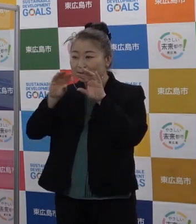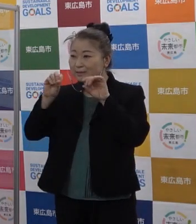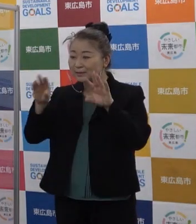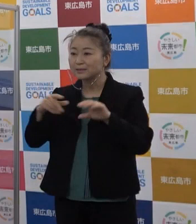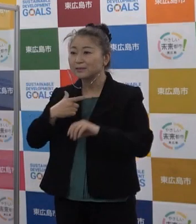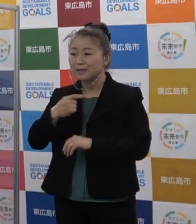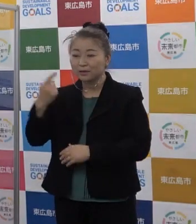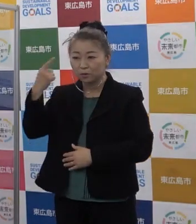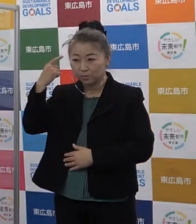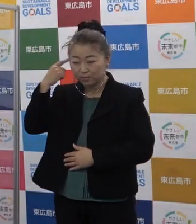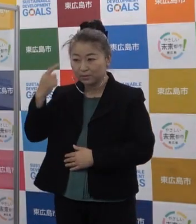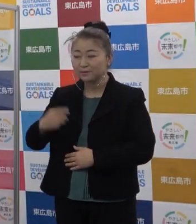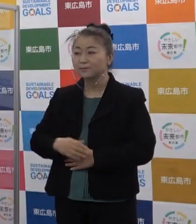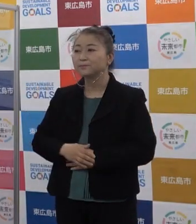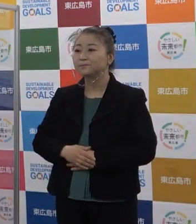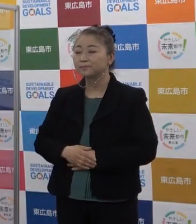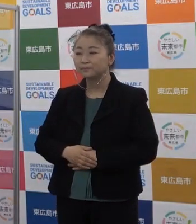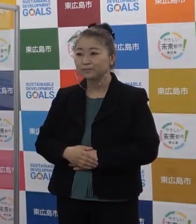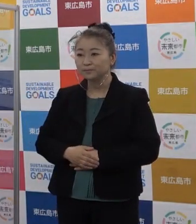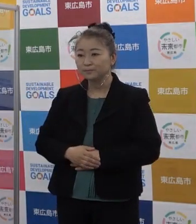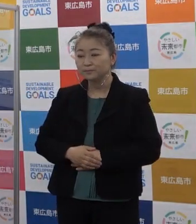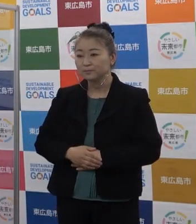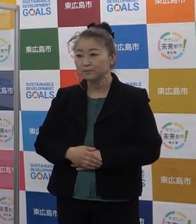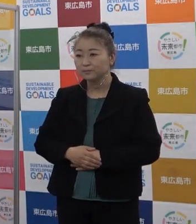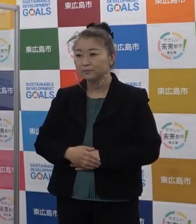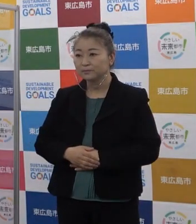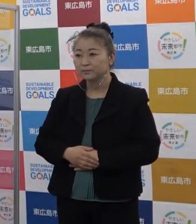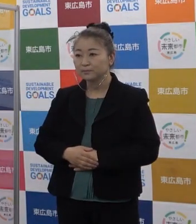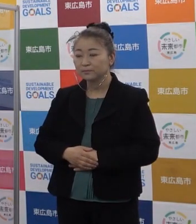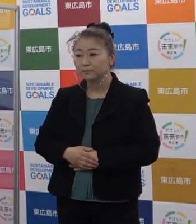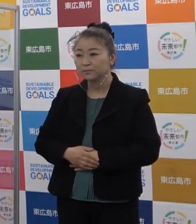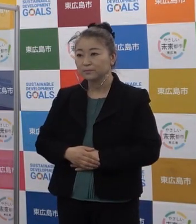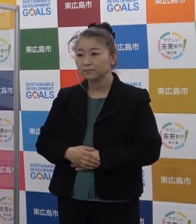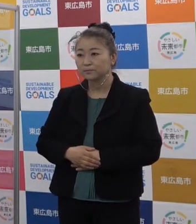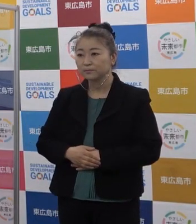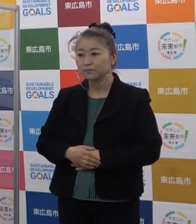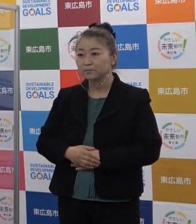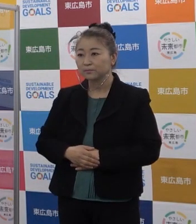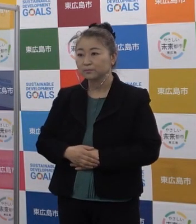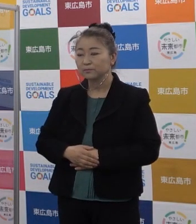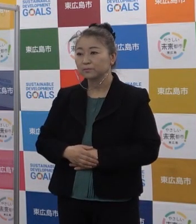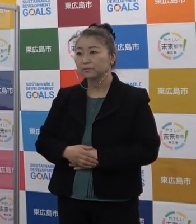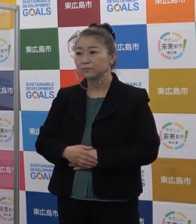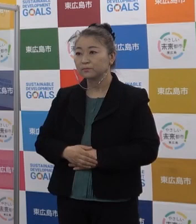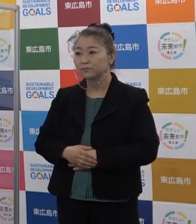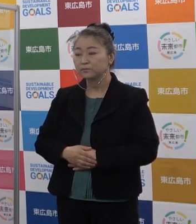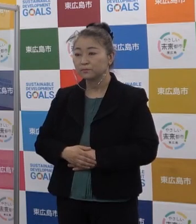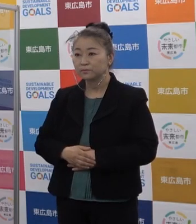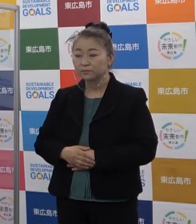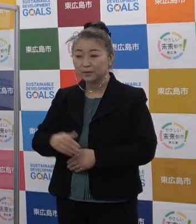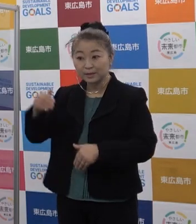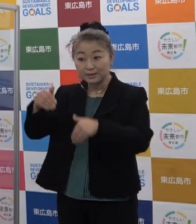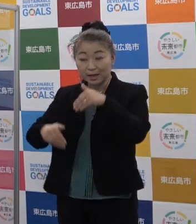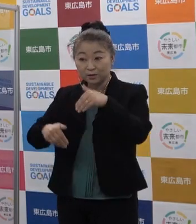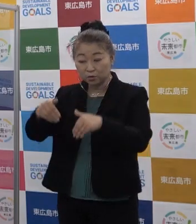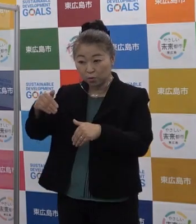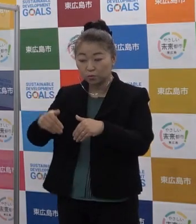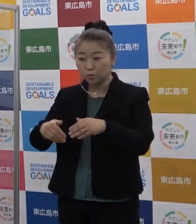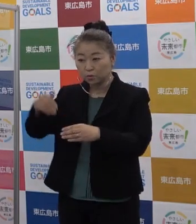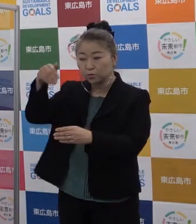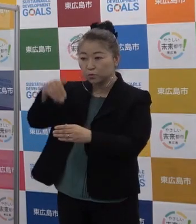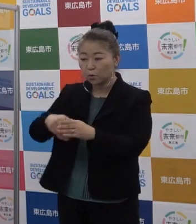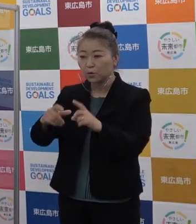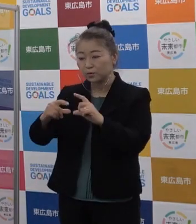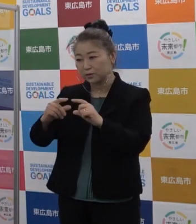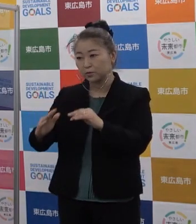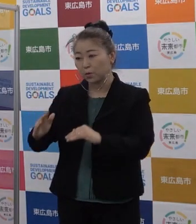にも直接呼びかけているということであります。地方選挙における投票率の向上に向けた取り組みは